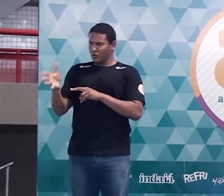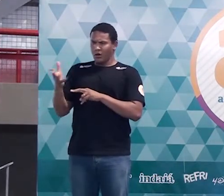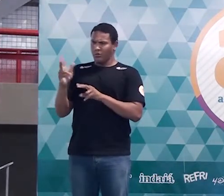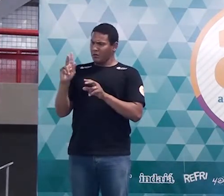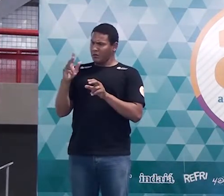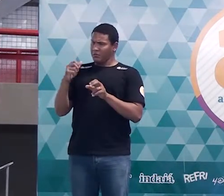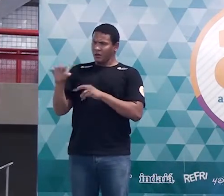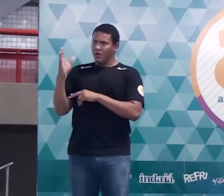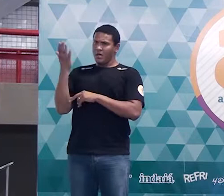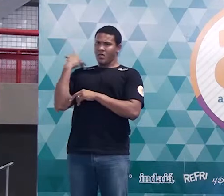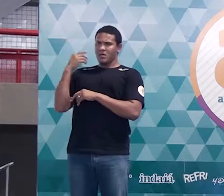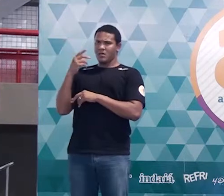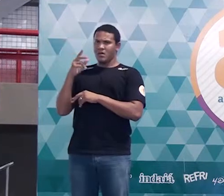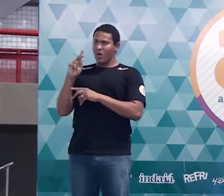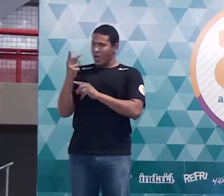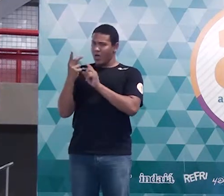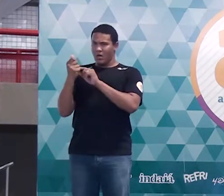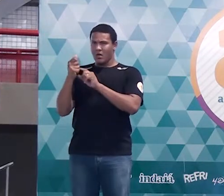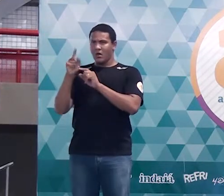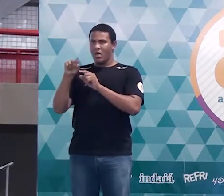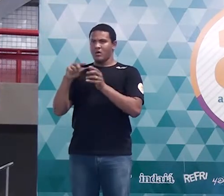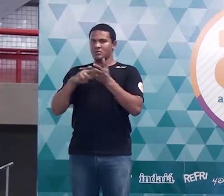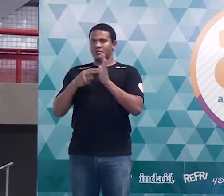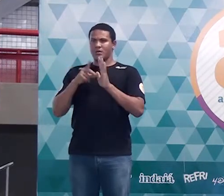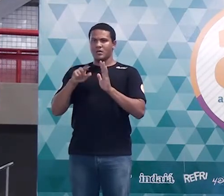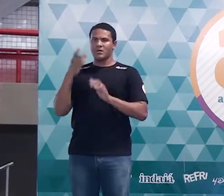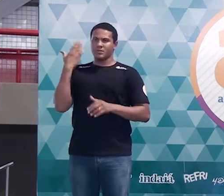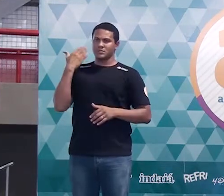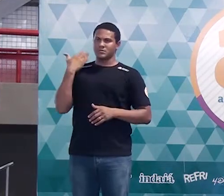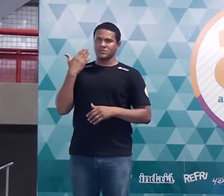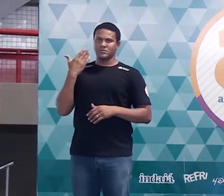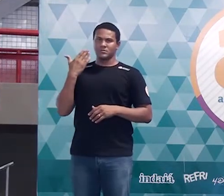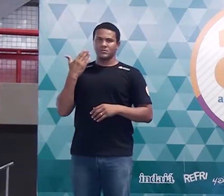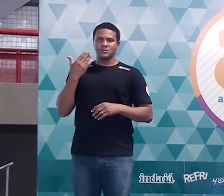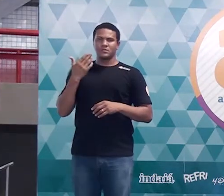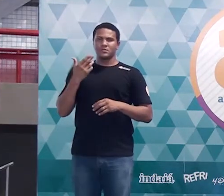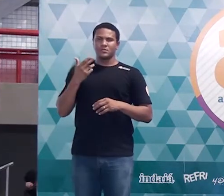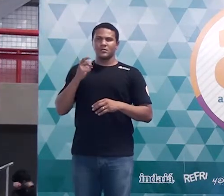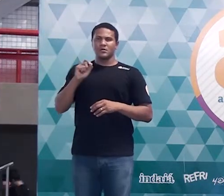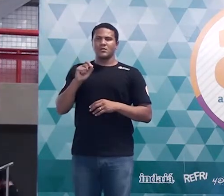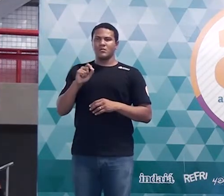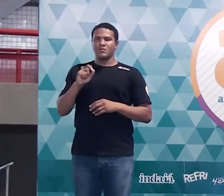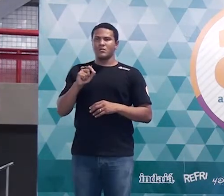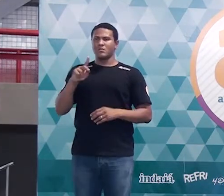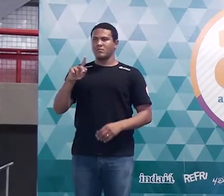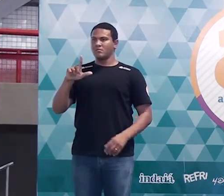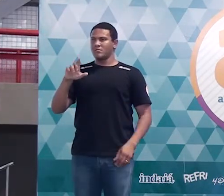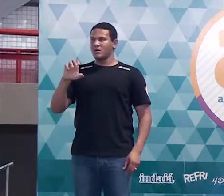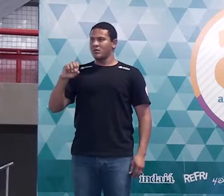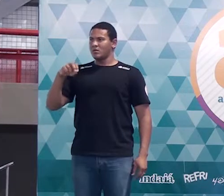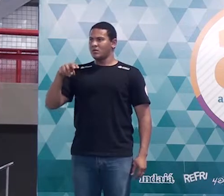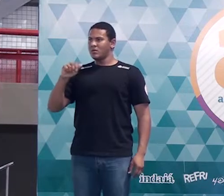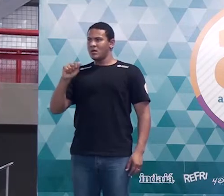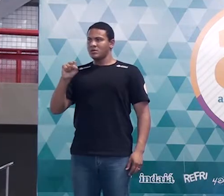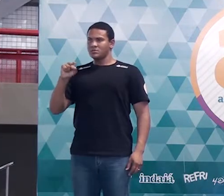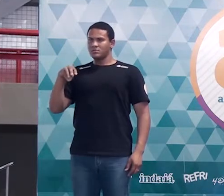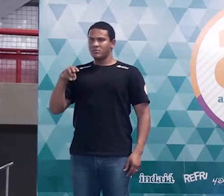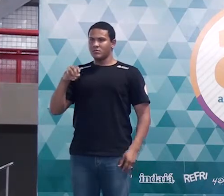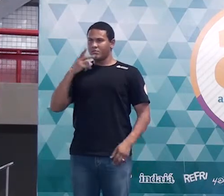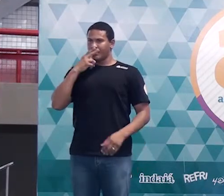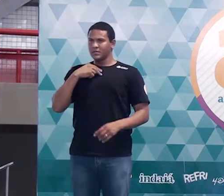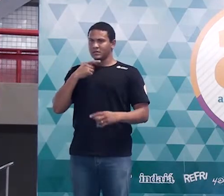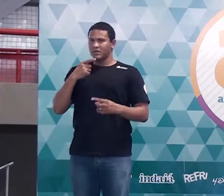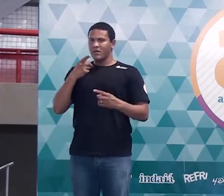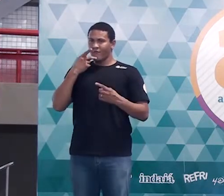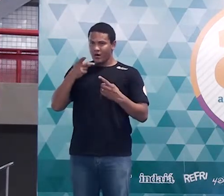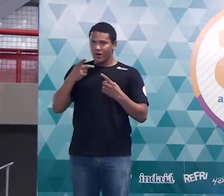horas já é atrás. Como é o nome disso? É um pleonasmo. Vamos já mostrar aqui na tela o